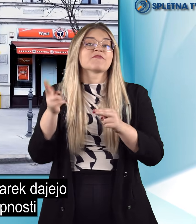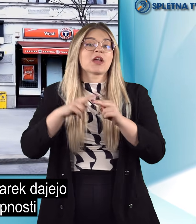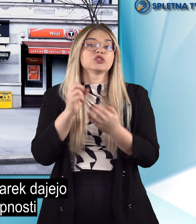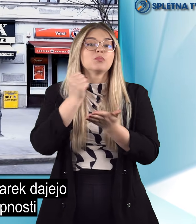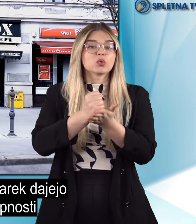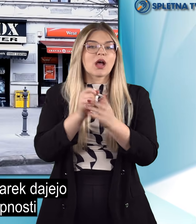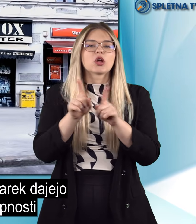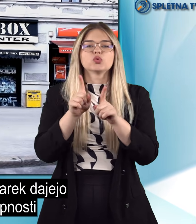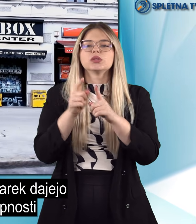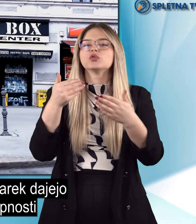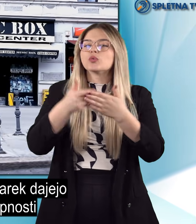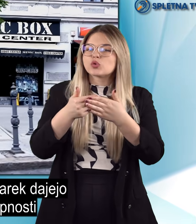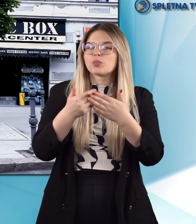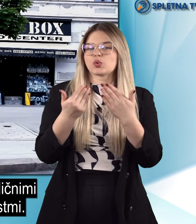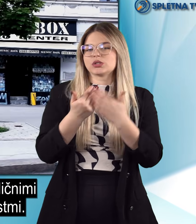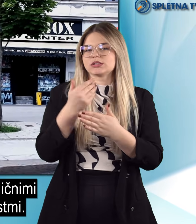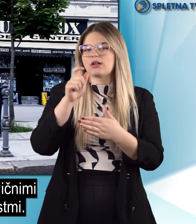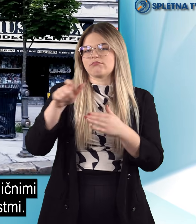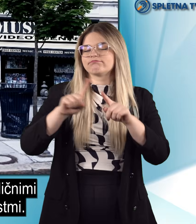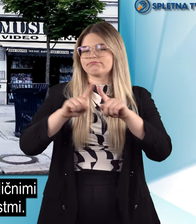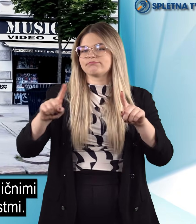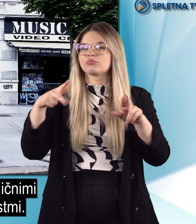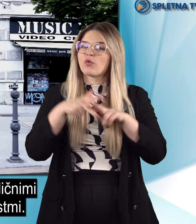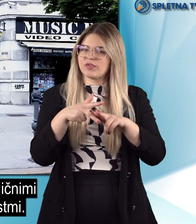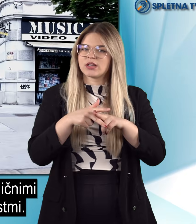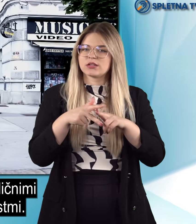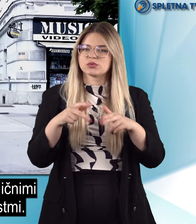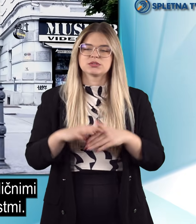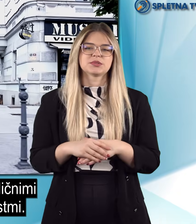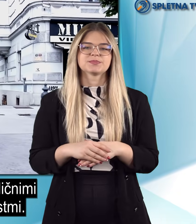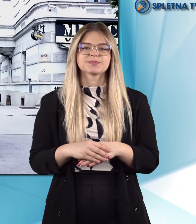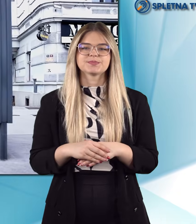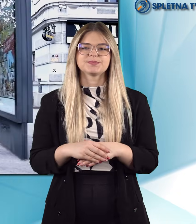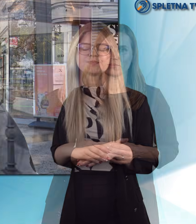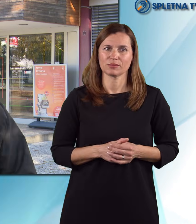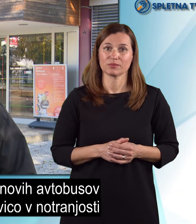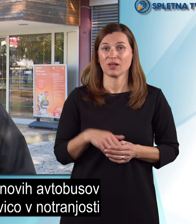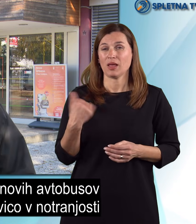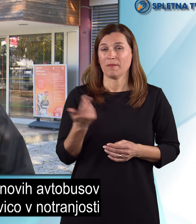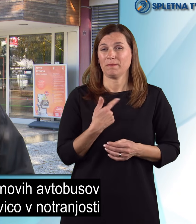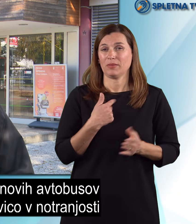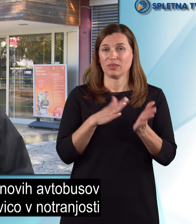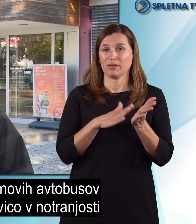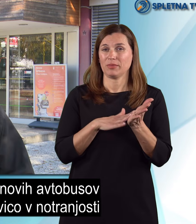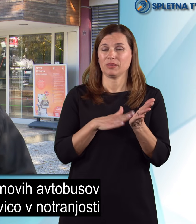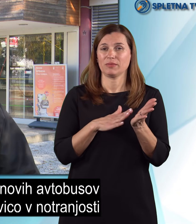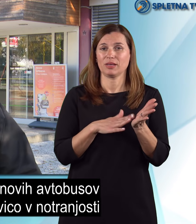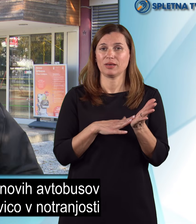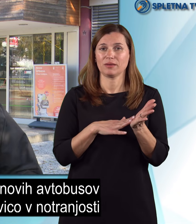poudarek dajejo tudi dostopnosti ljudi z različnimi oviranostmi. Mi smo recimo